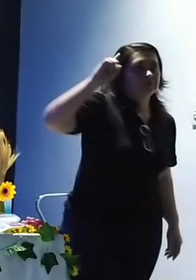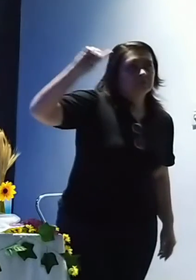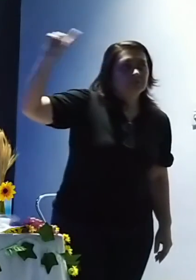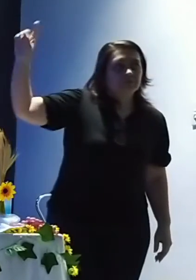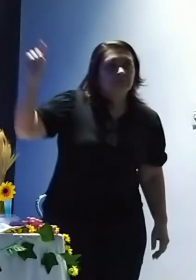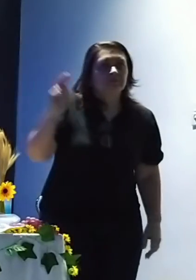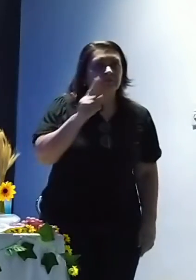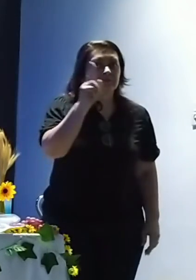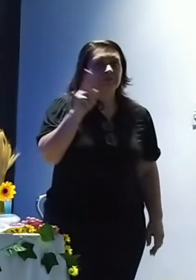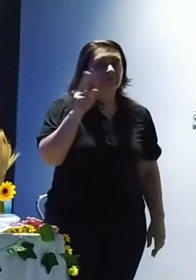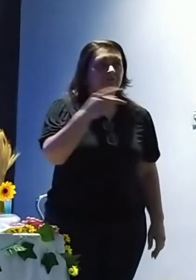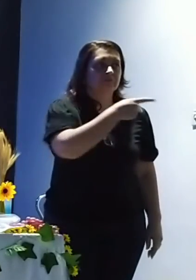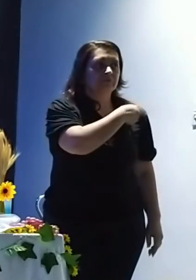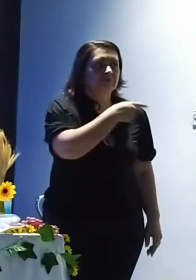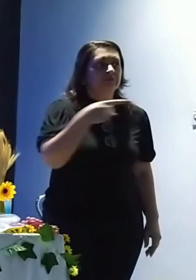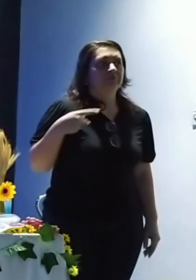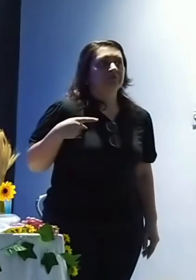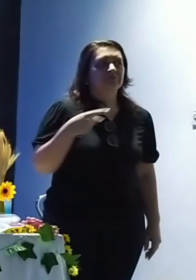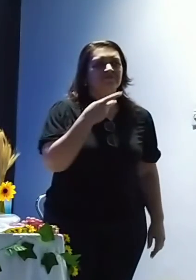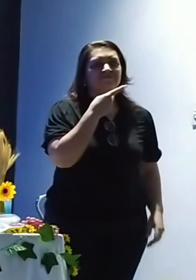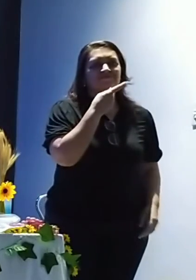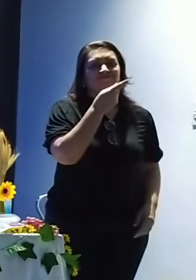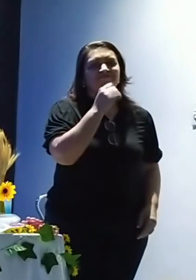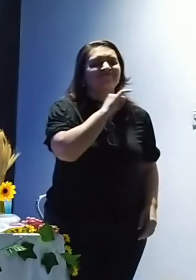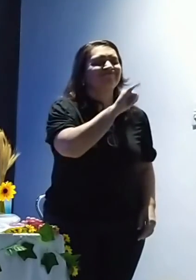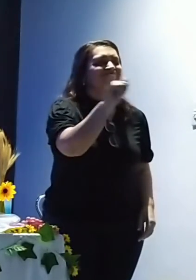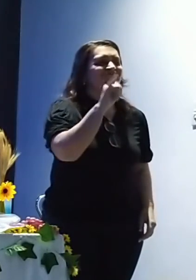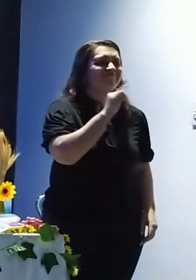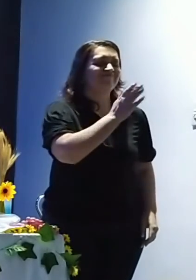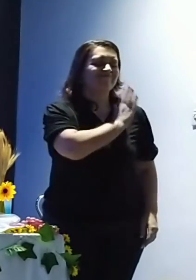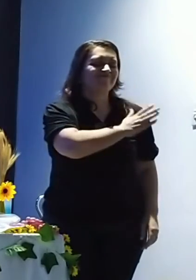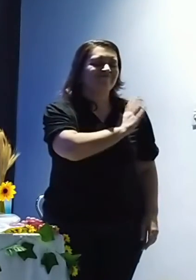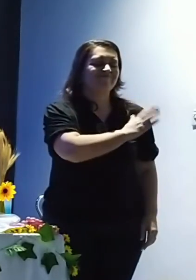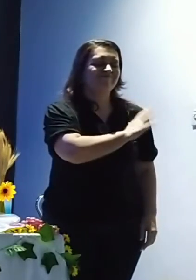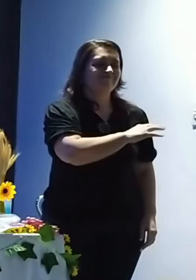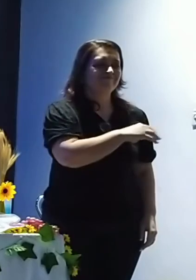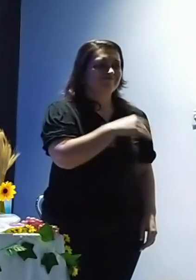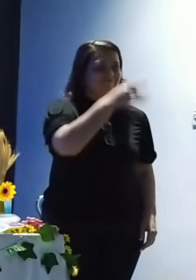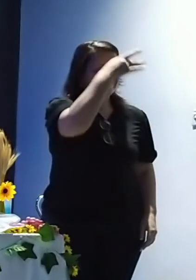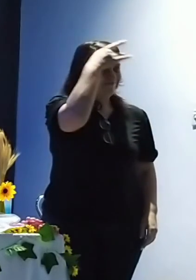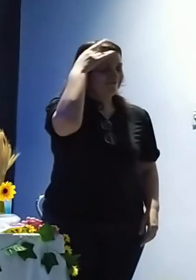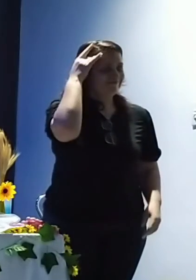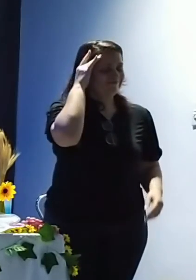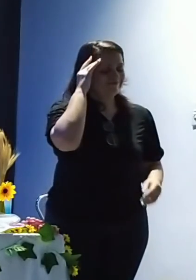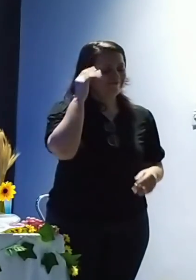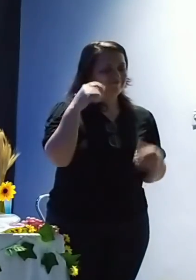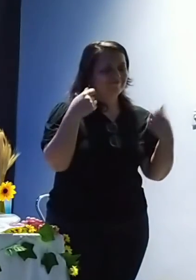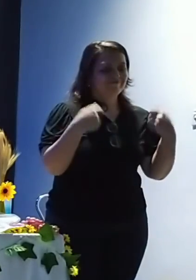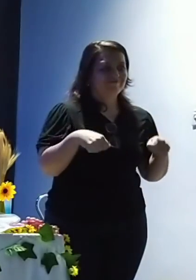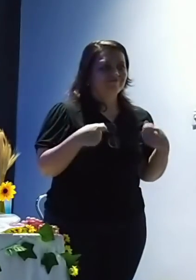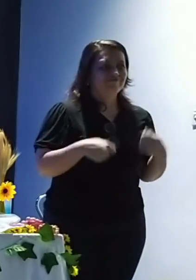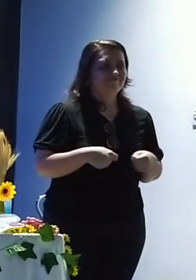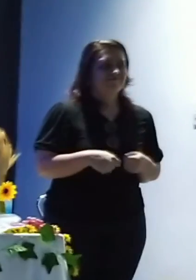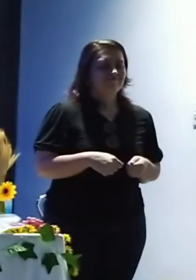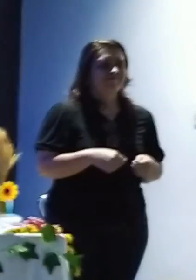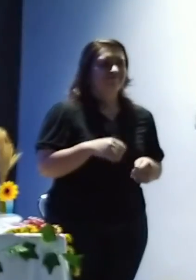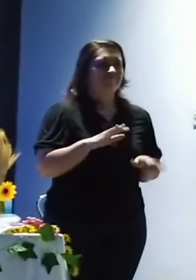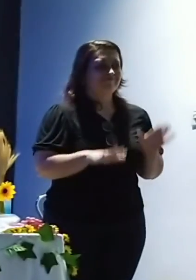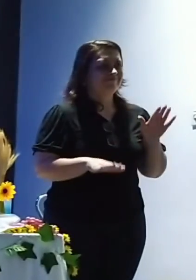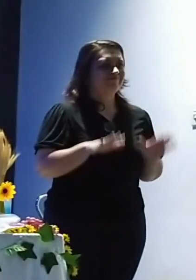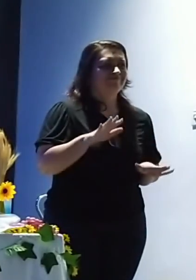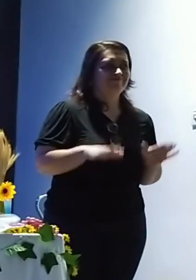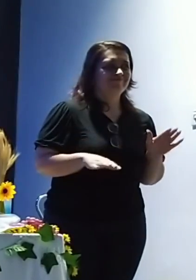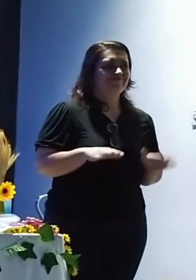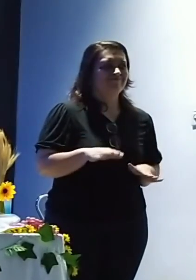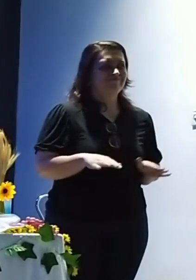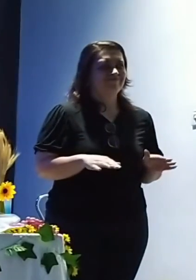no meu coração, mas no coração de muita gente que estava precisando. Às vezes a gente se lamenta, se